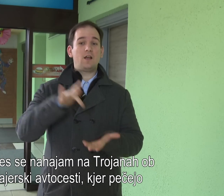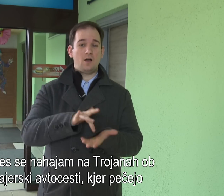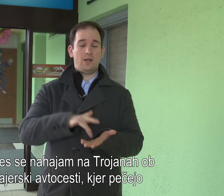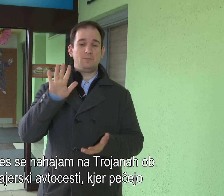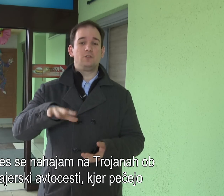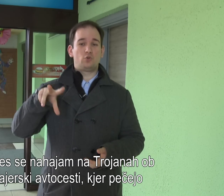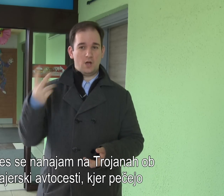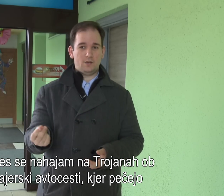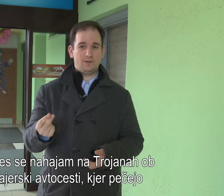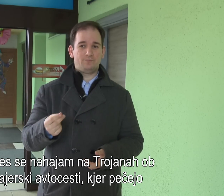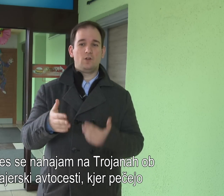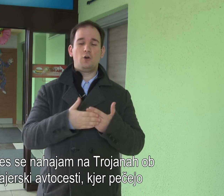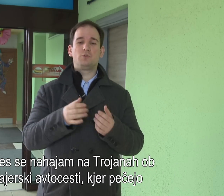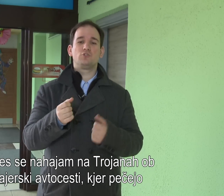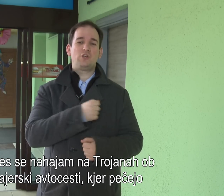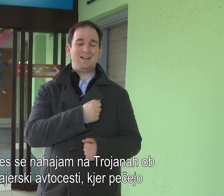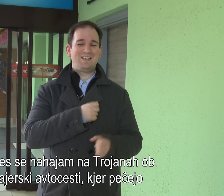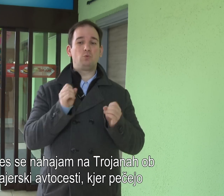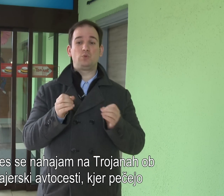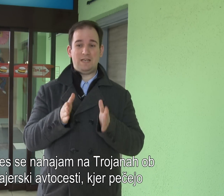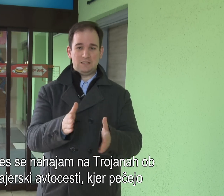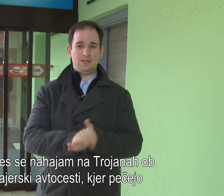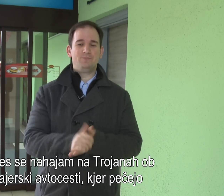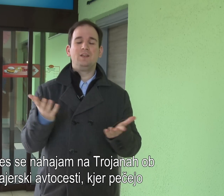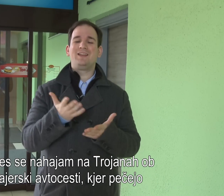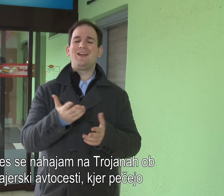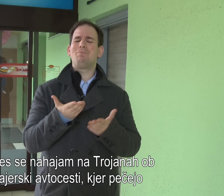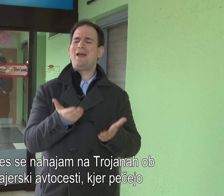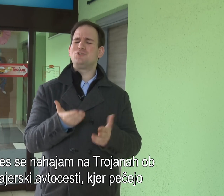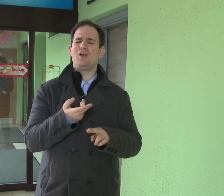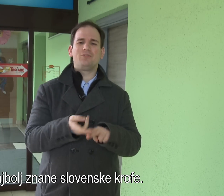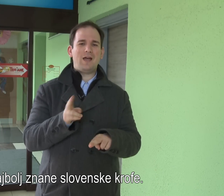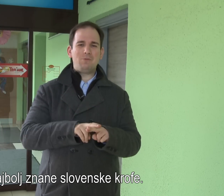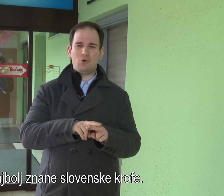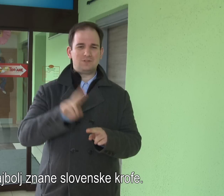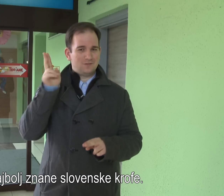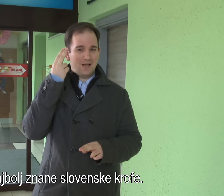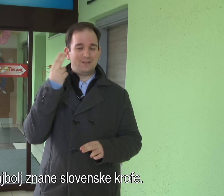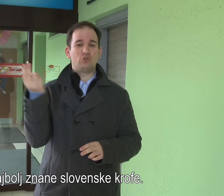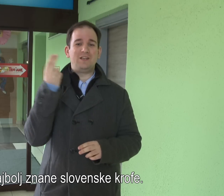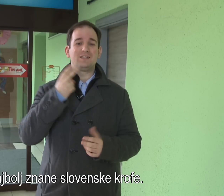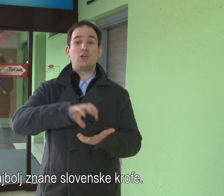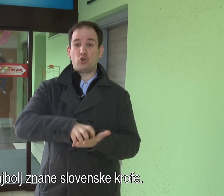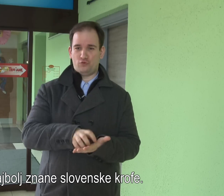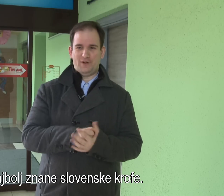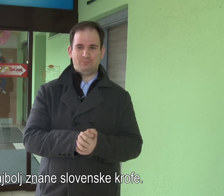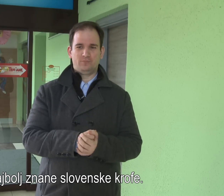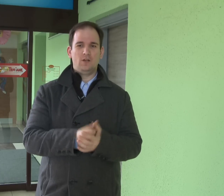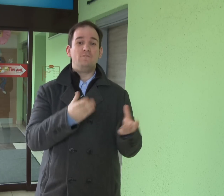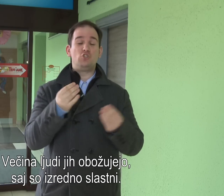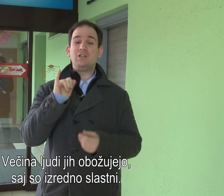Danes se nahajam na Trojane ob štajerski avtocesti, kjer pečejo najbolj znane slovenske